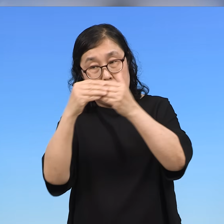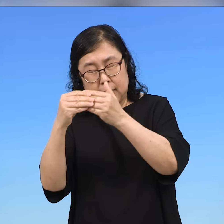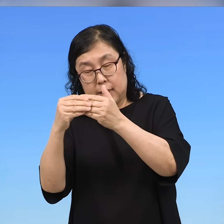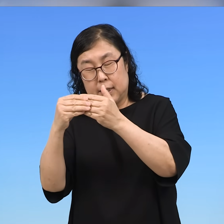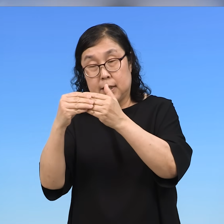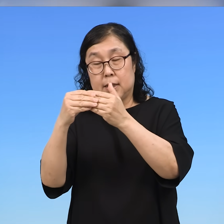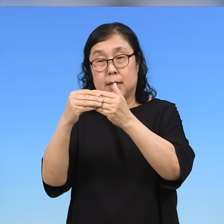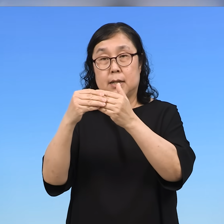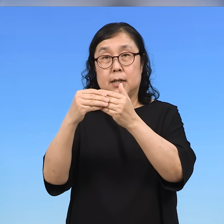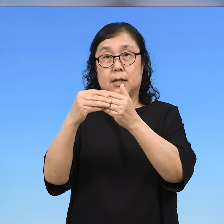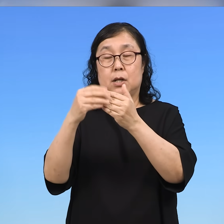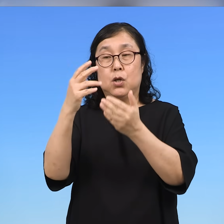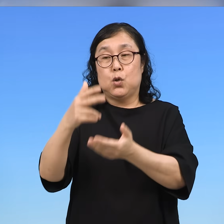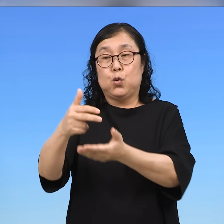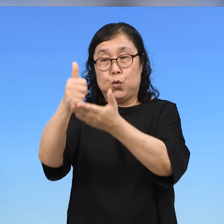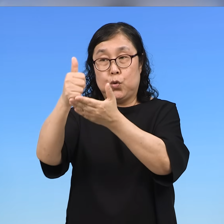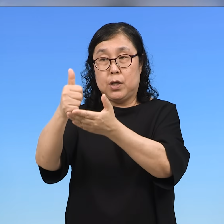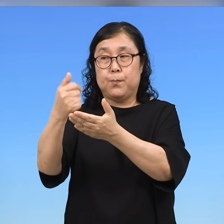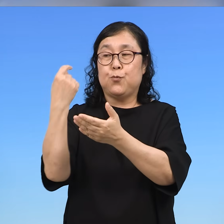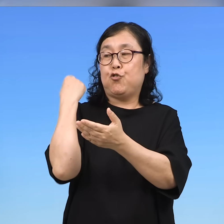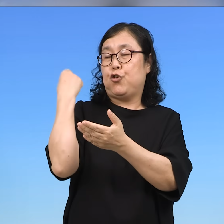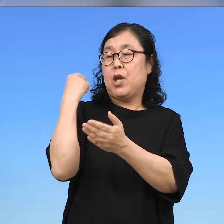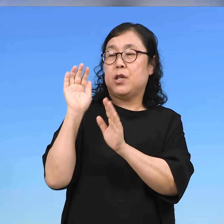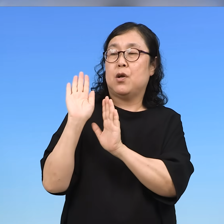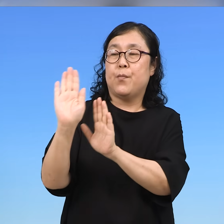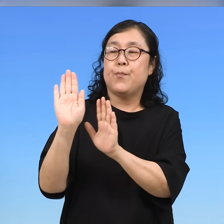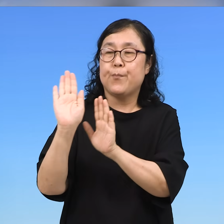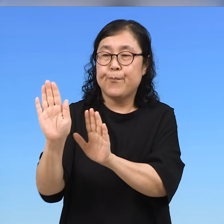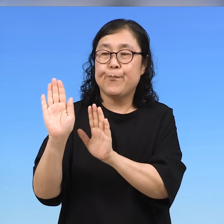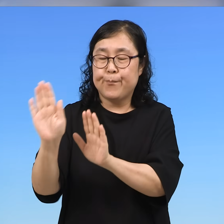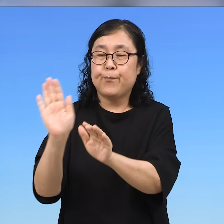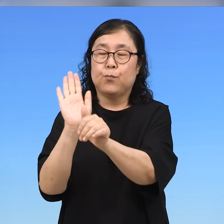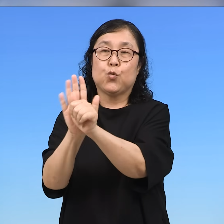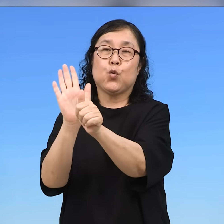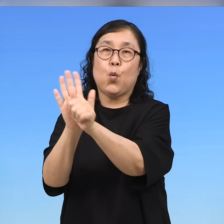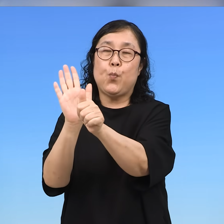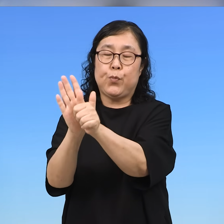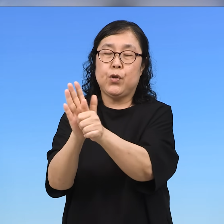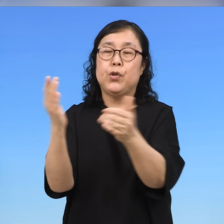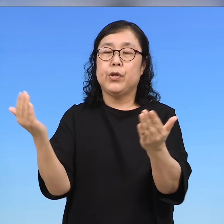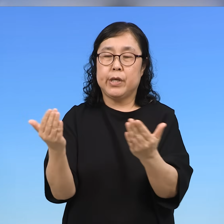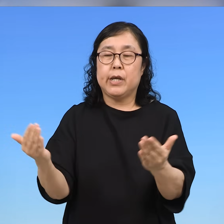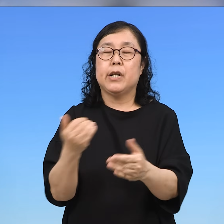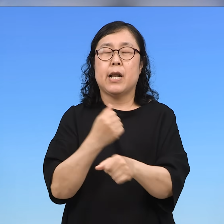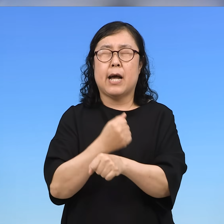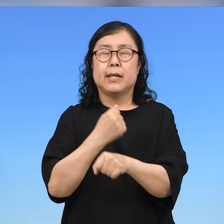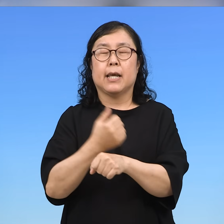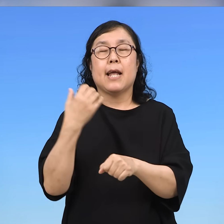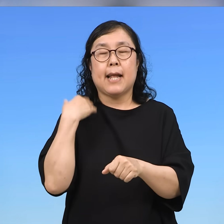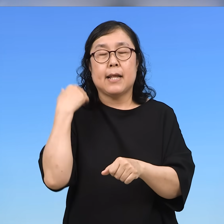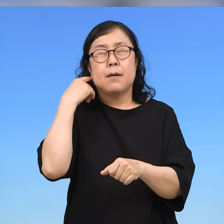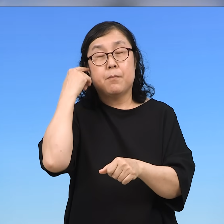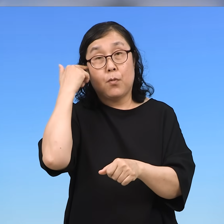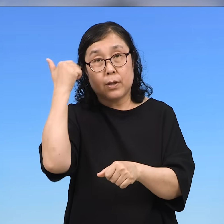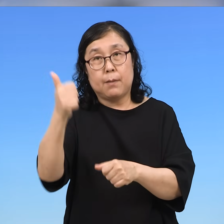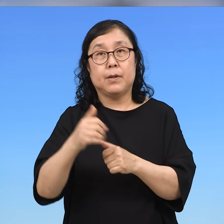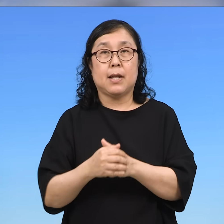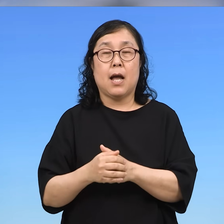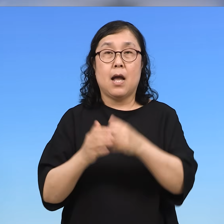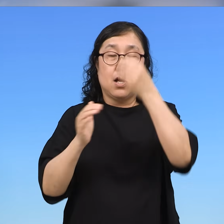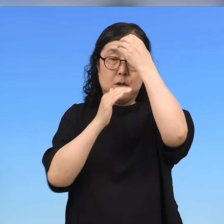이끄시는 주님 리어카 뒤에 이거 밀어주는 사람이 담임 목사입니다. 그리고 제가 생각하는 담임 목사의